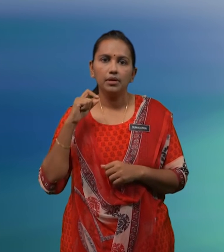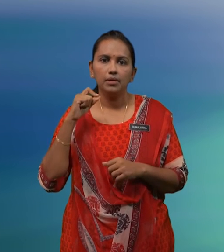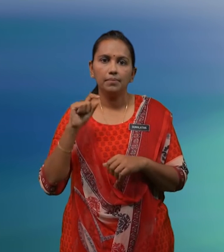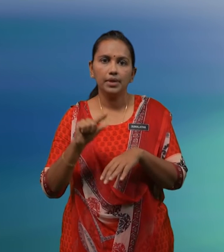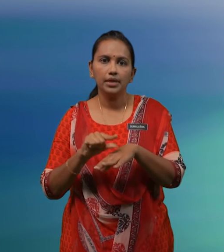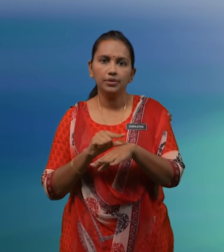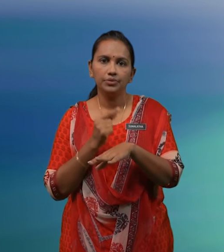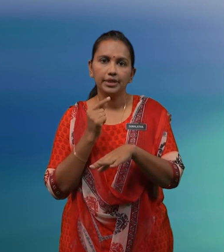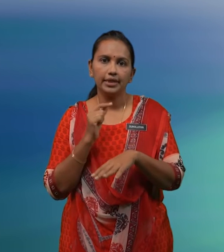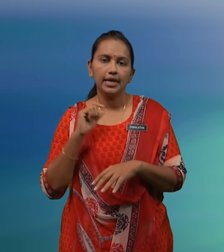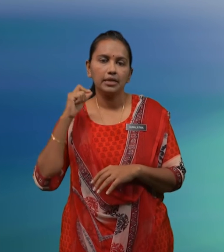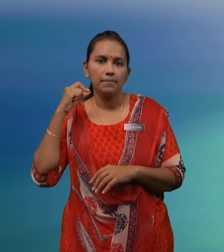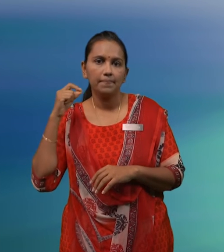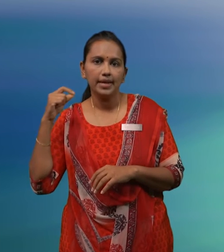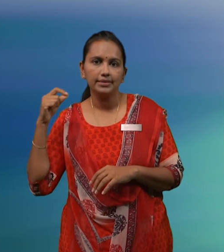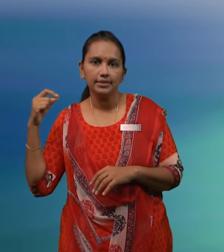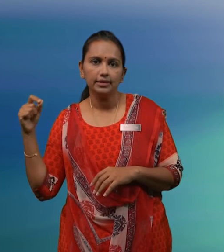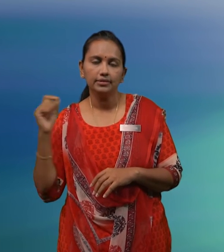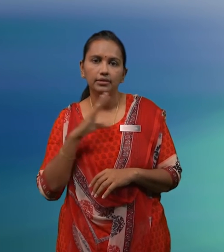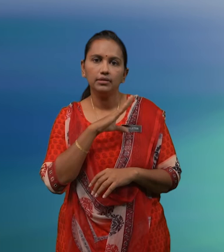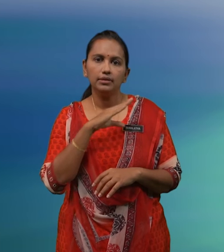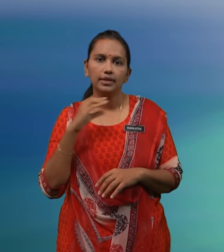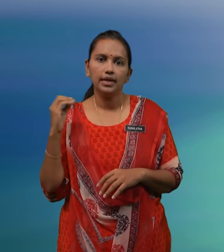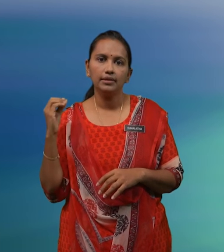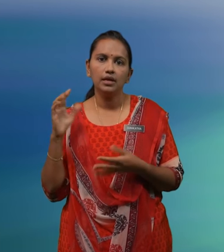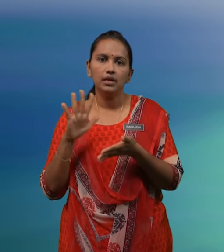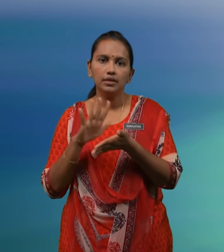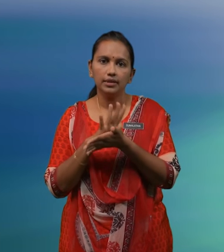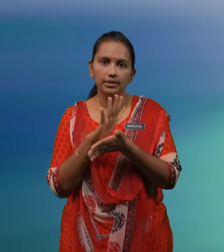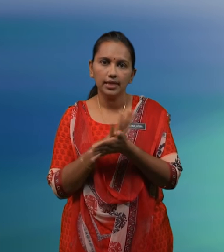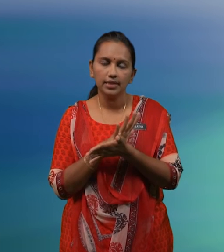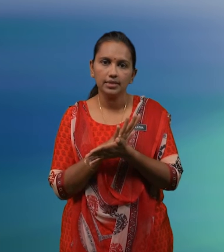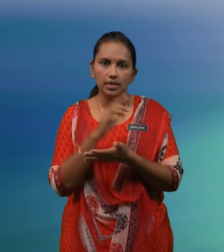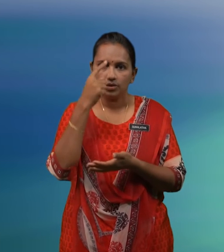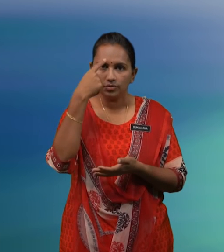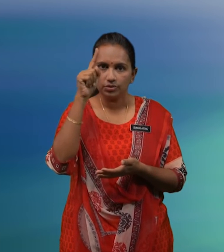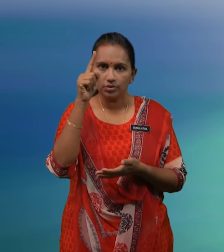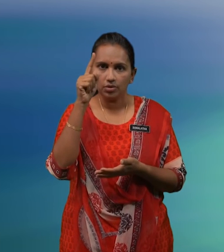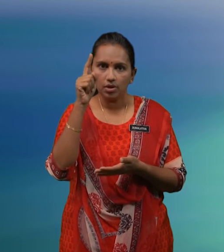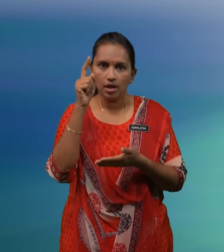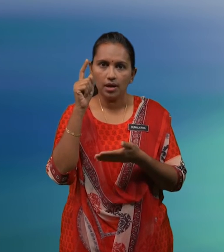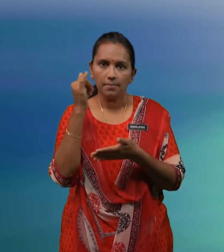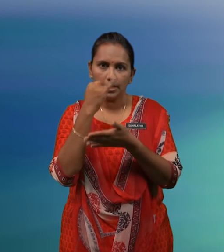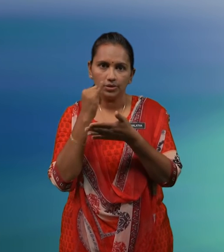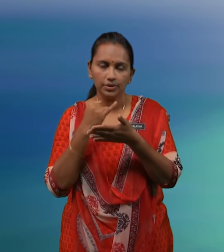menggunakan pensel dan kertas untuk